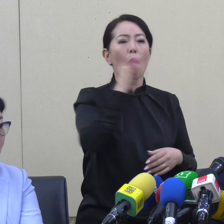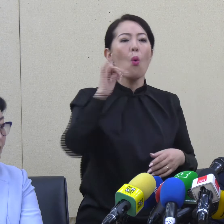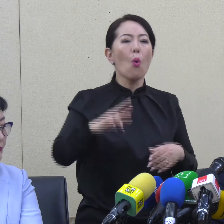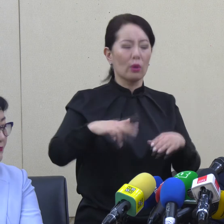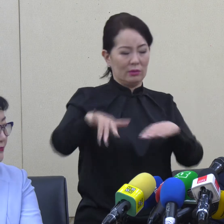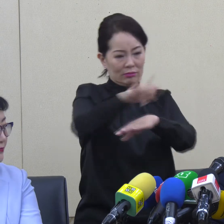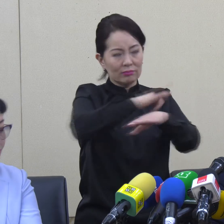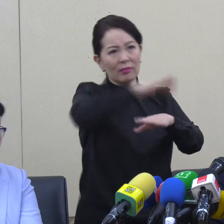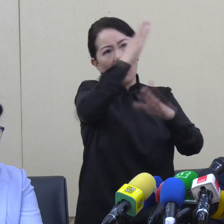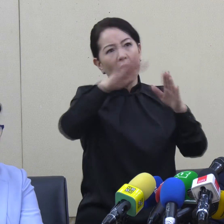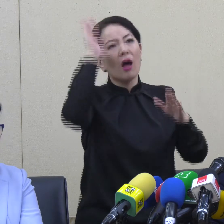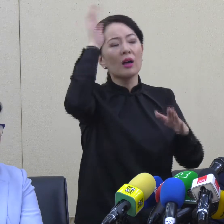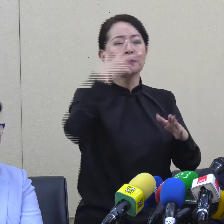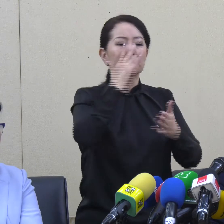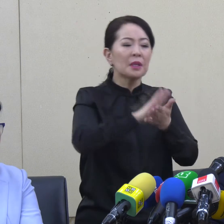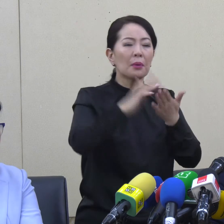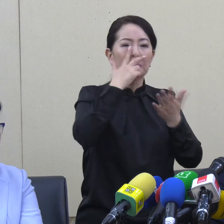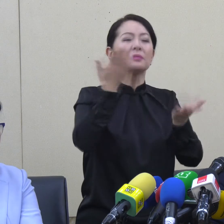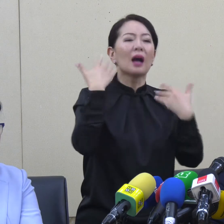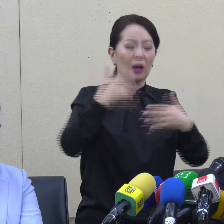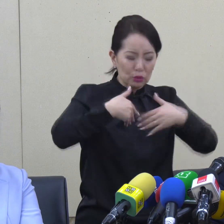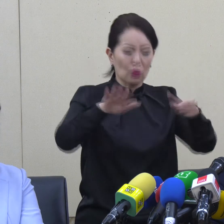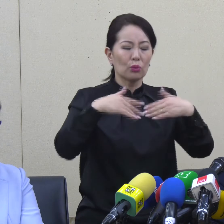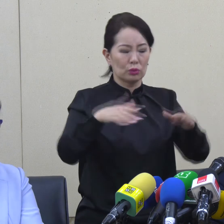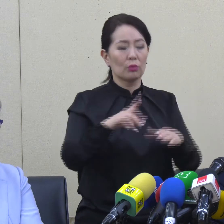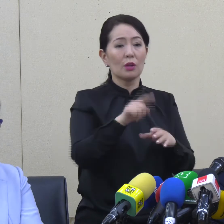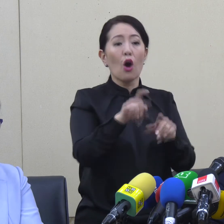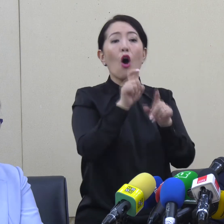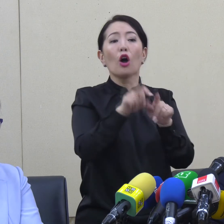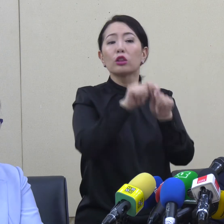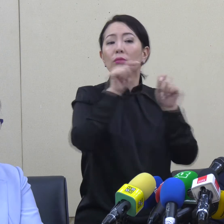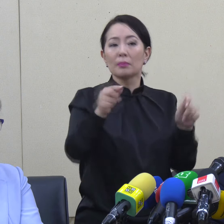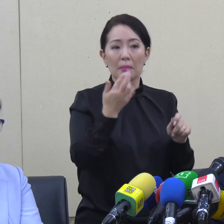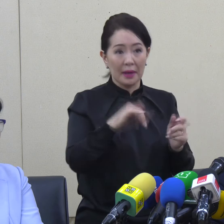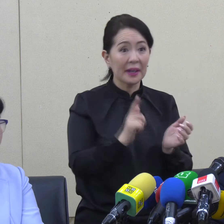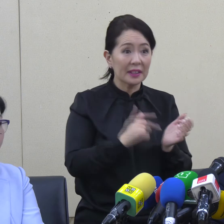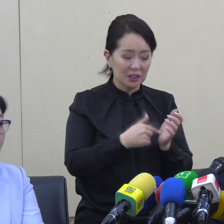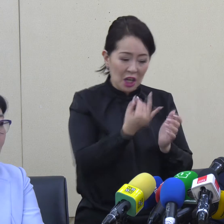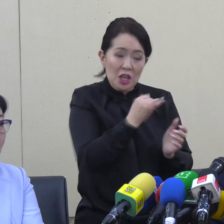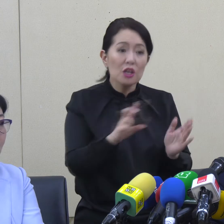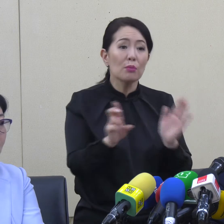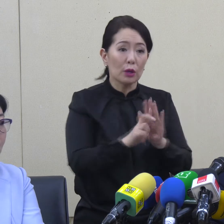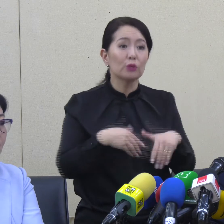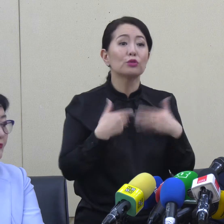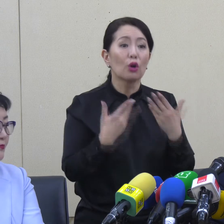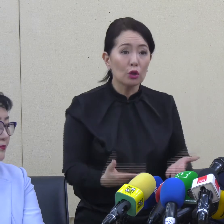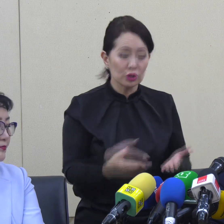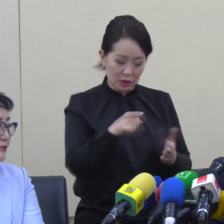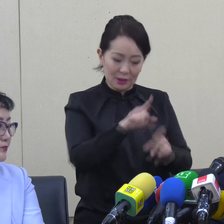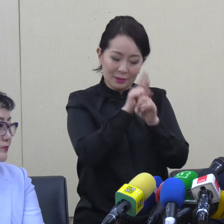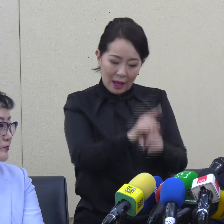гоё цэвэр агаараар энэ контакт энэ халтлаас хол бай гэж ийм боломж олгосон энийг яг хэрэгжүүлмээр